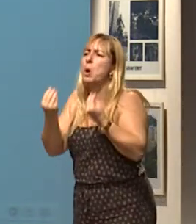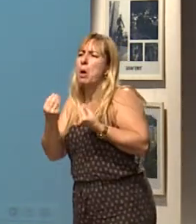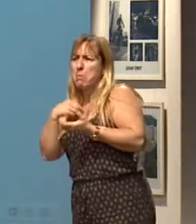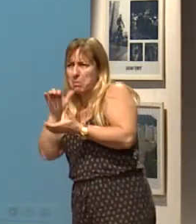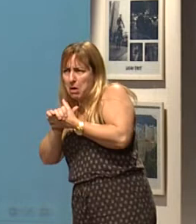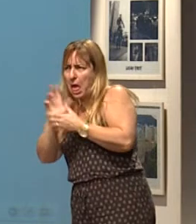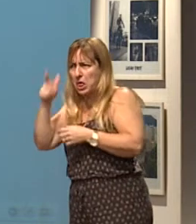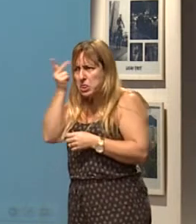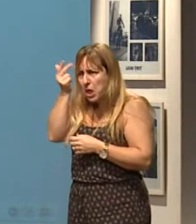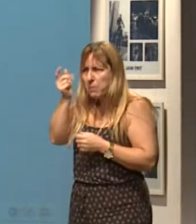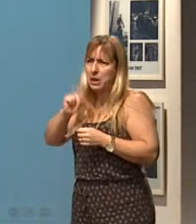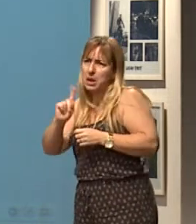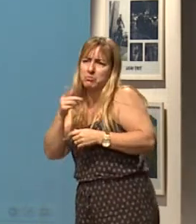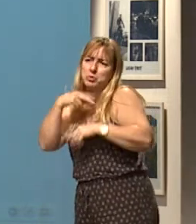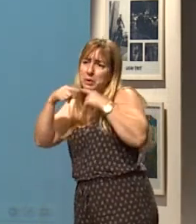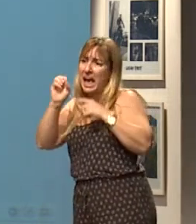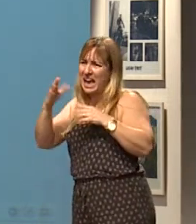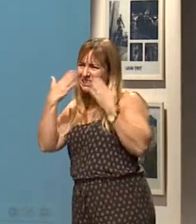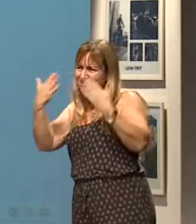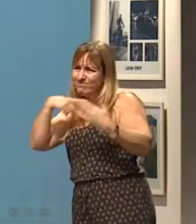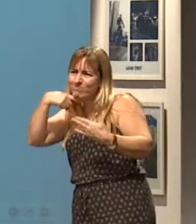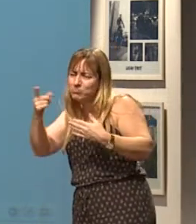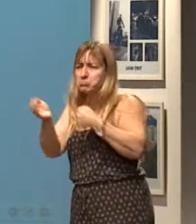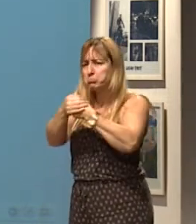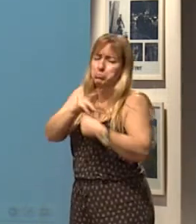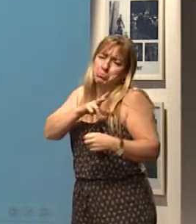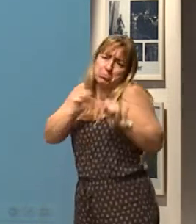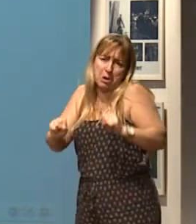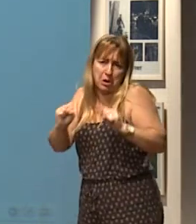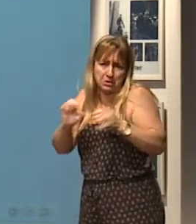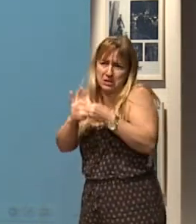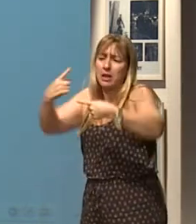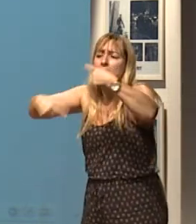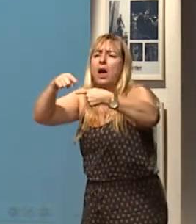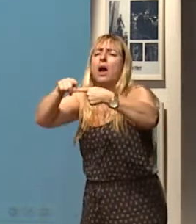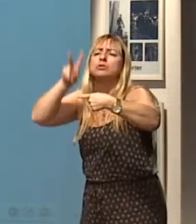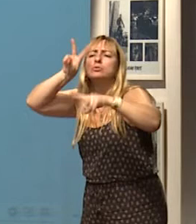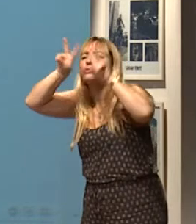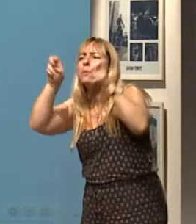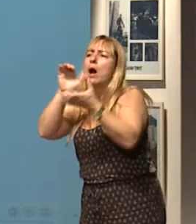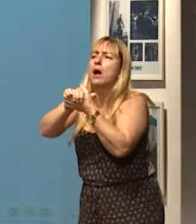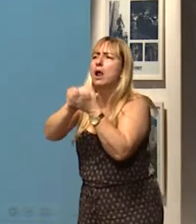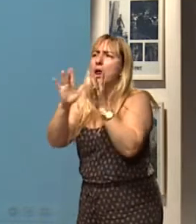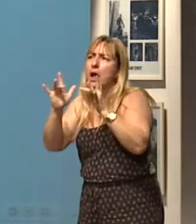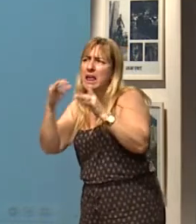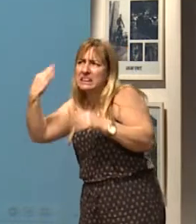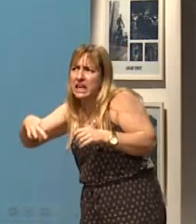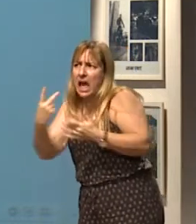Nesse grupo, nós discutimos algumas questões sobre comportamentos do seu companheiro, se